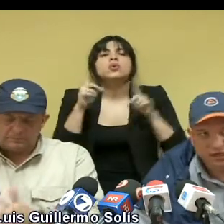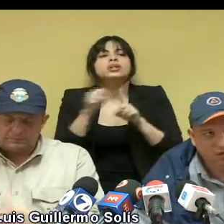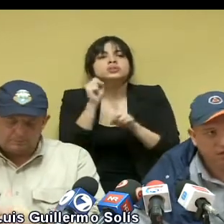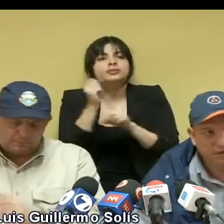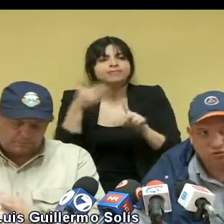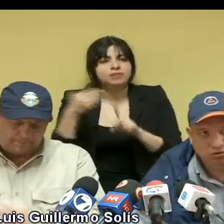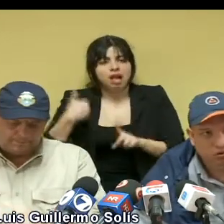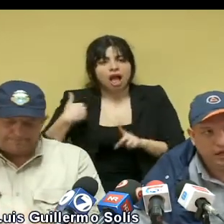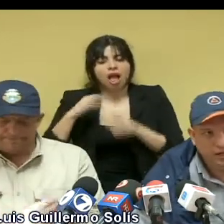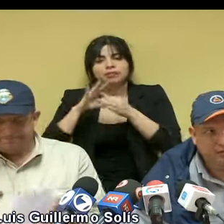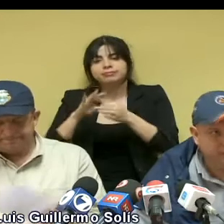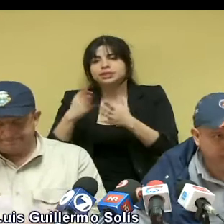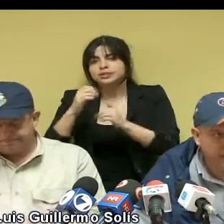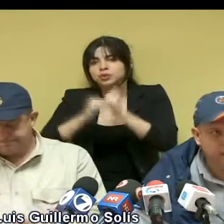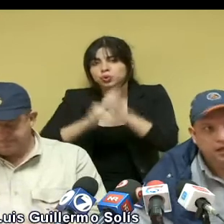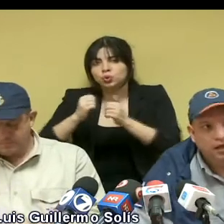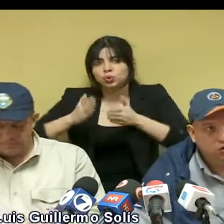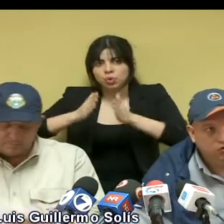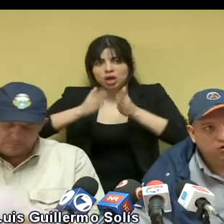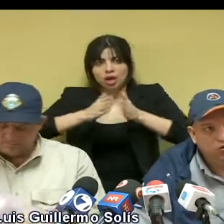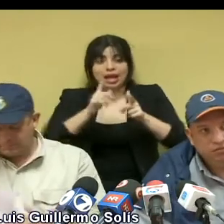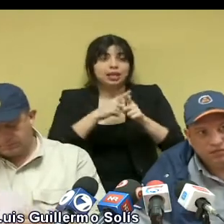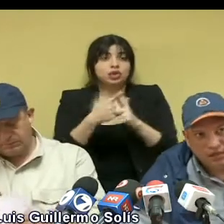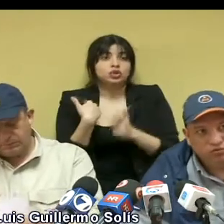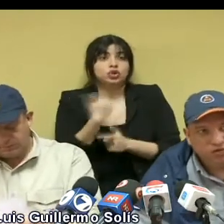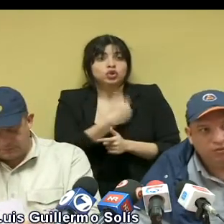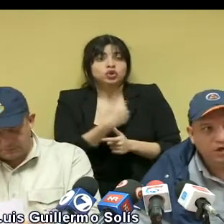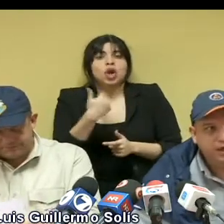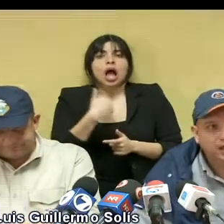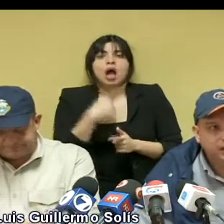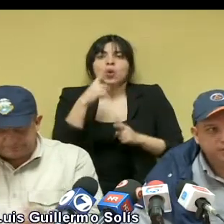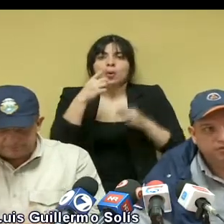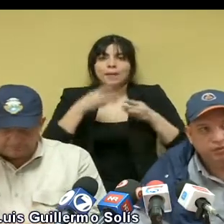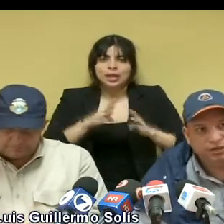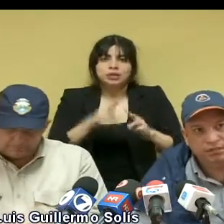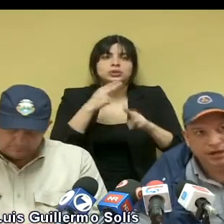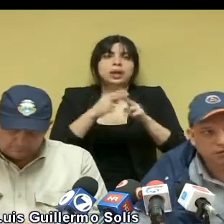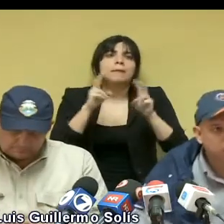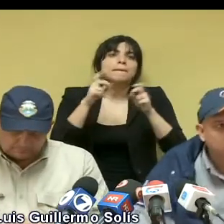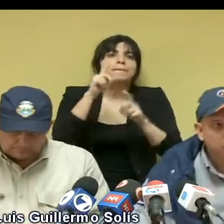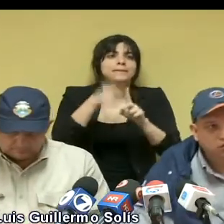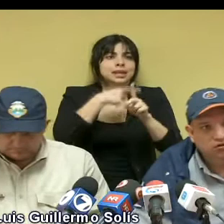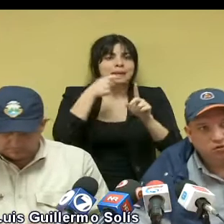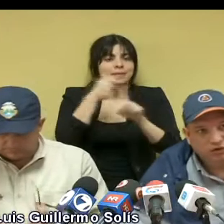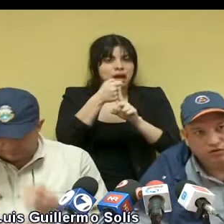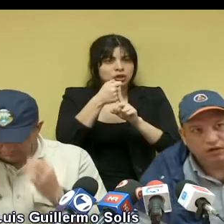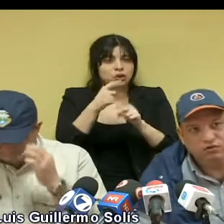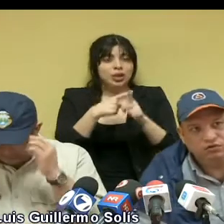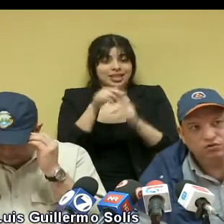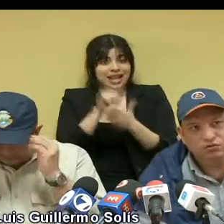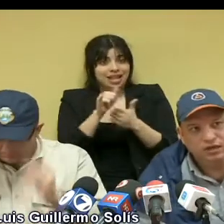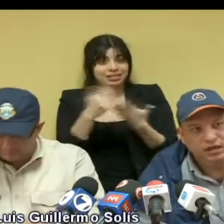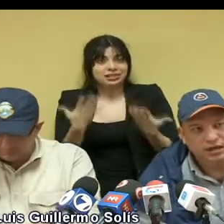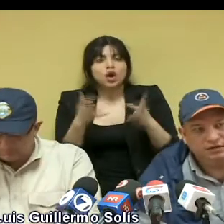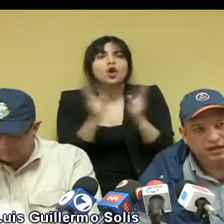que van teniendo en infraestructura vial. Entonces, nosotros tenemos una modalidad que llamamos primer impacto. Entonces, con esto la